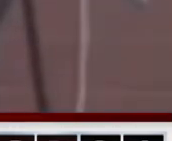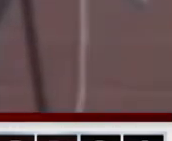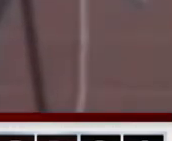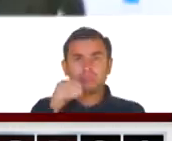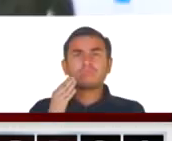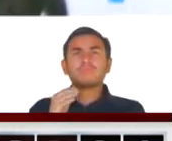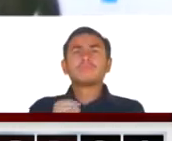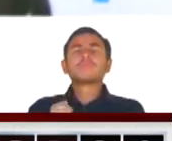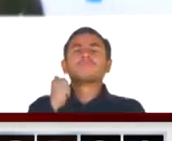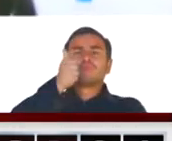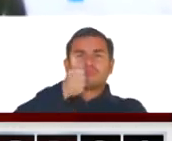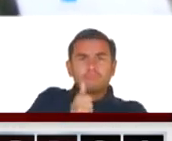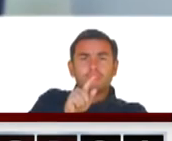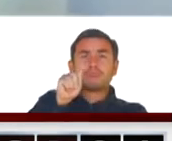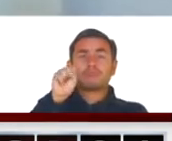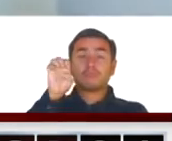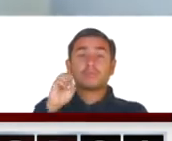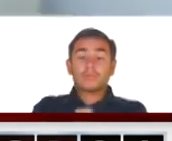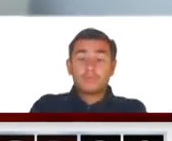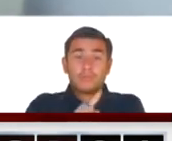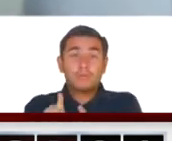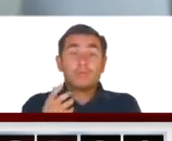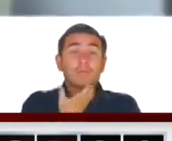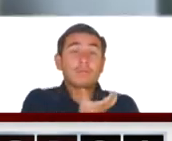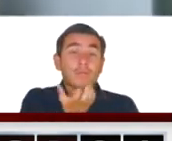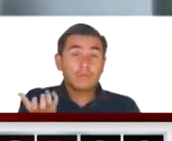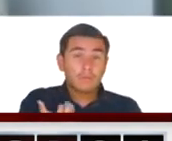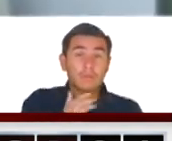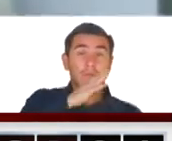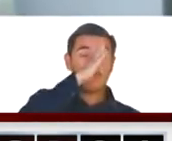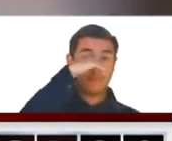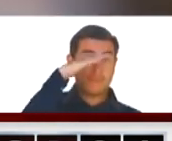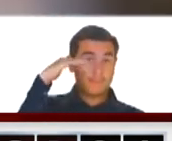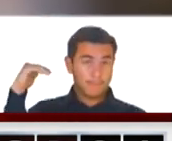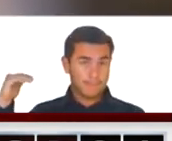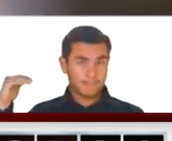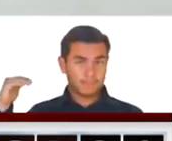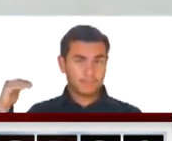Legislativa y a los miembros de los consejos municipales de los 262